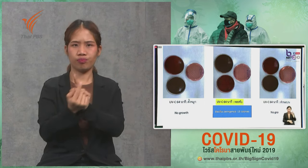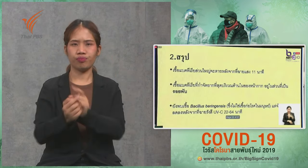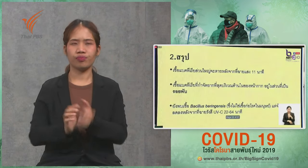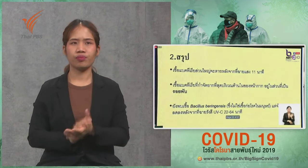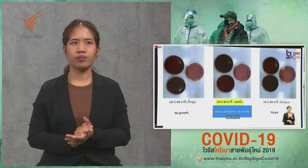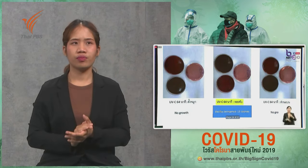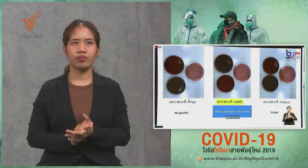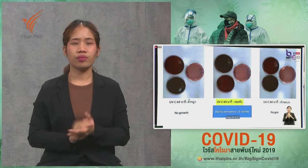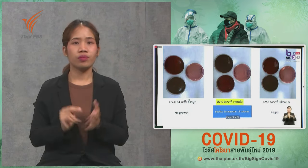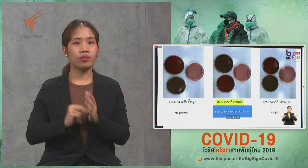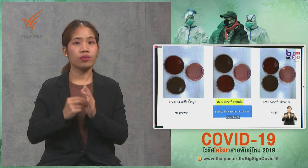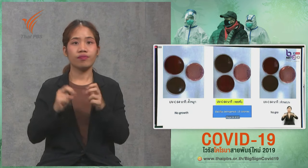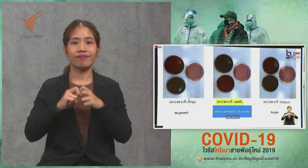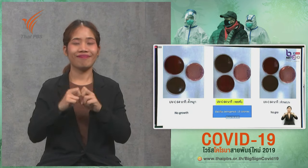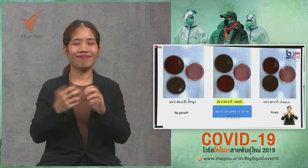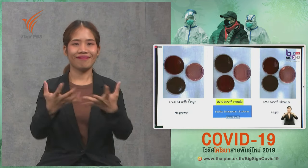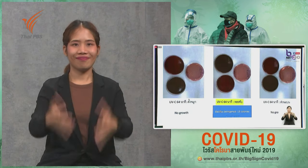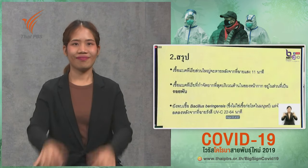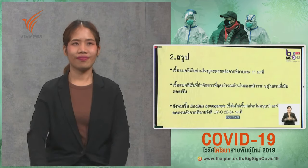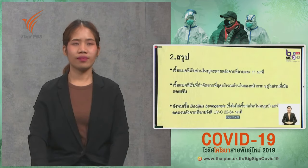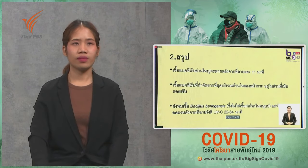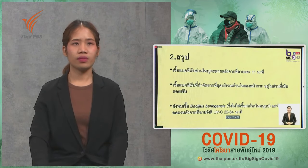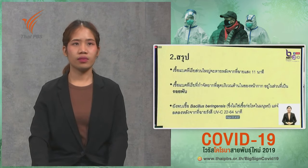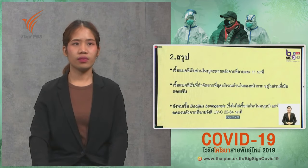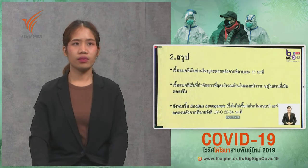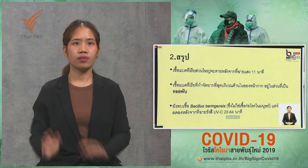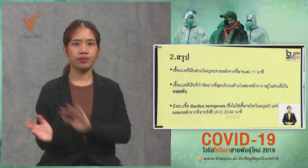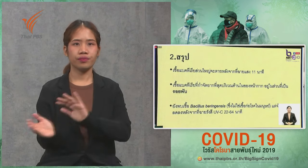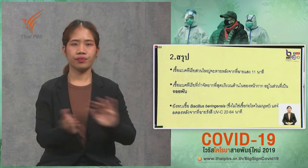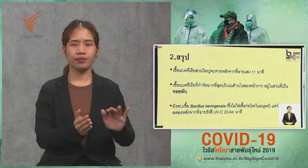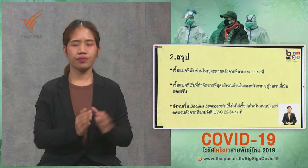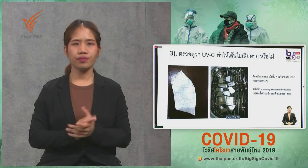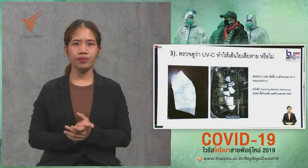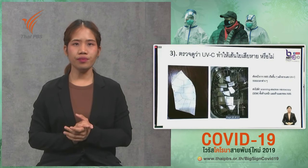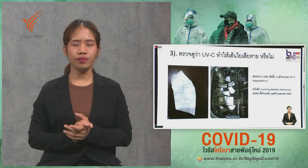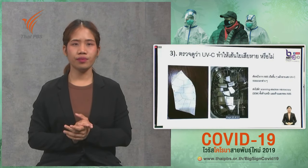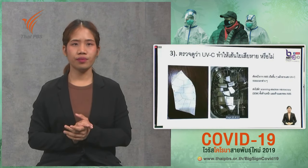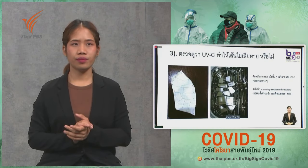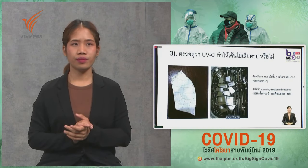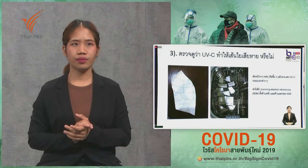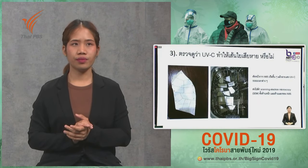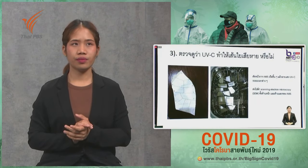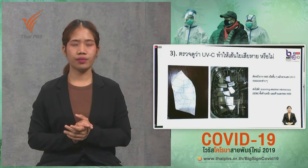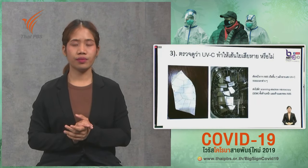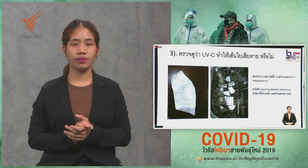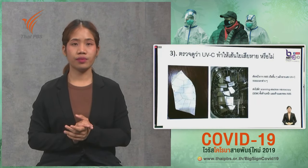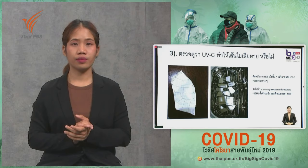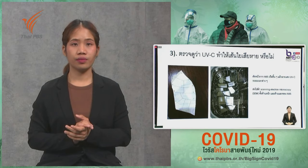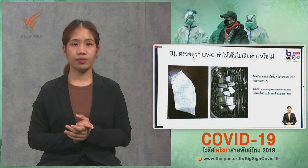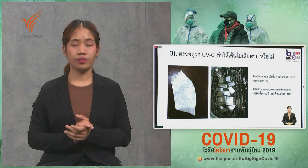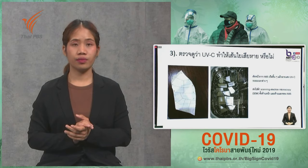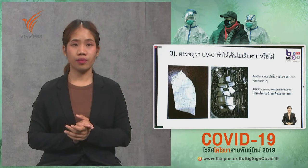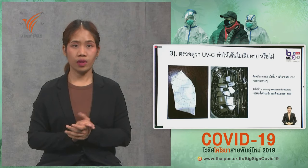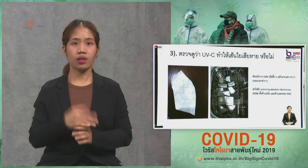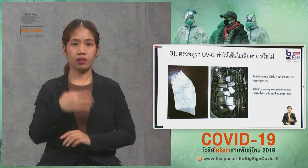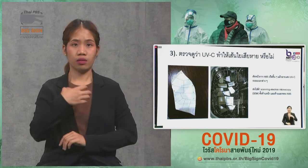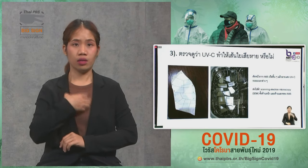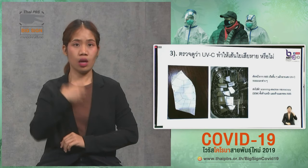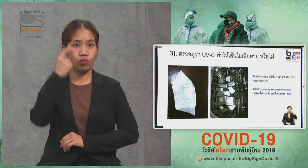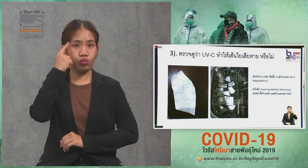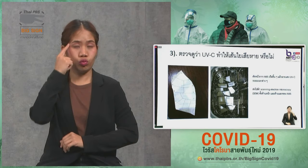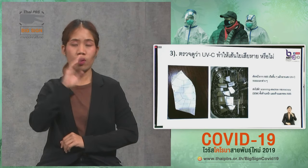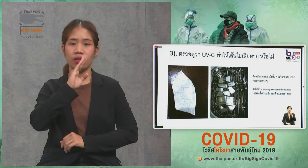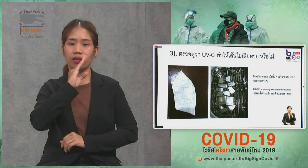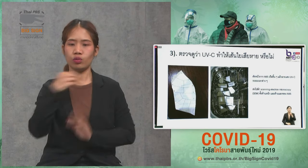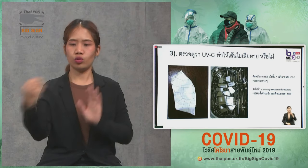ก็ไม่ได้มีปัญหาอะไรนะครับต่อครับนะโอเคต่อครับหลังจากนั้นก็อยากจะดูว่าฉายแสง